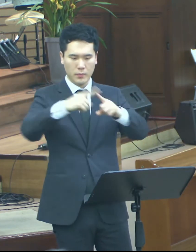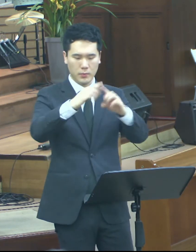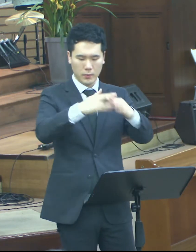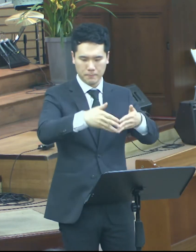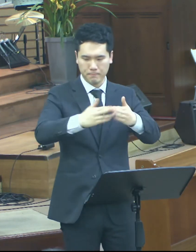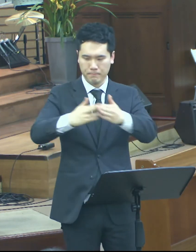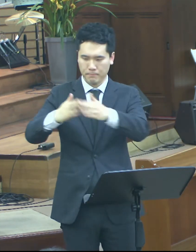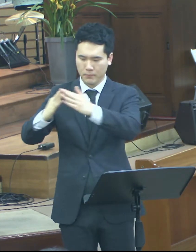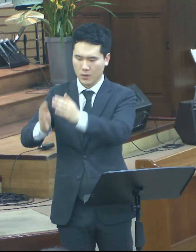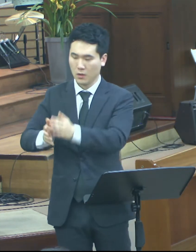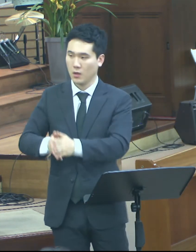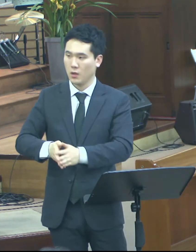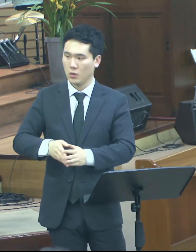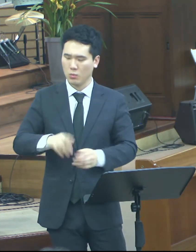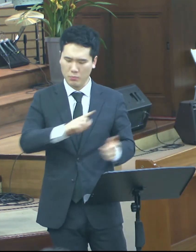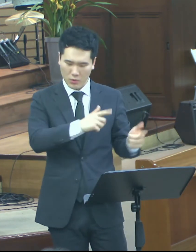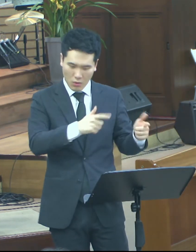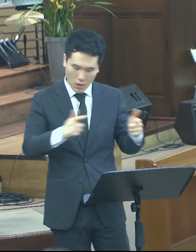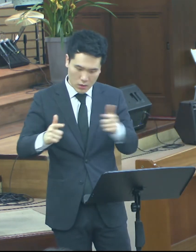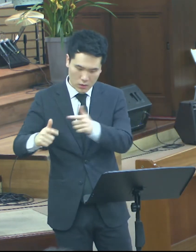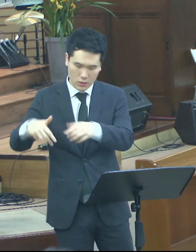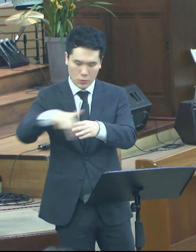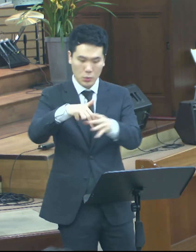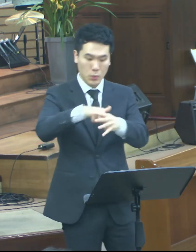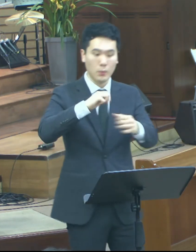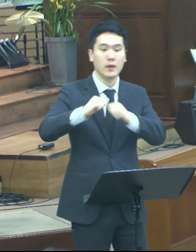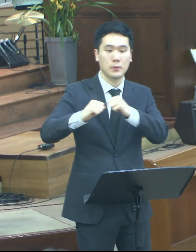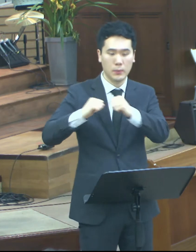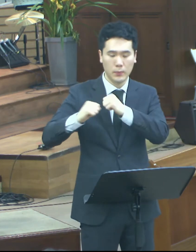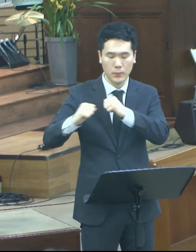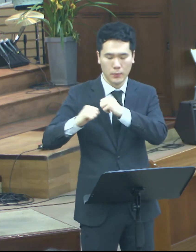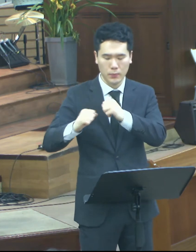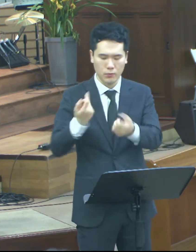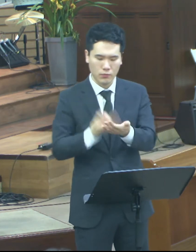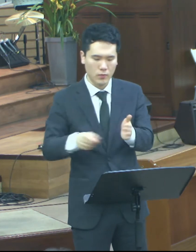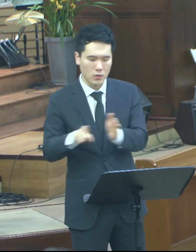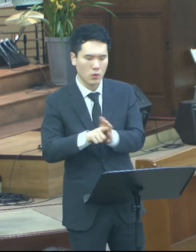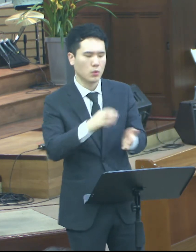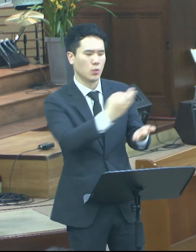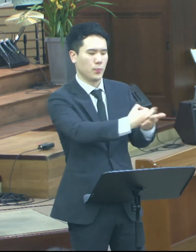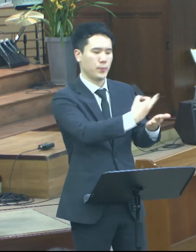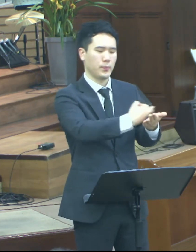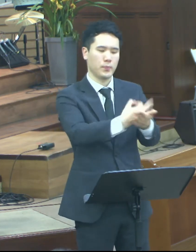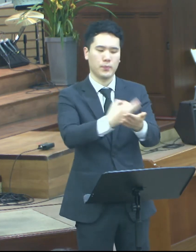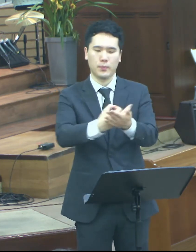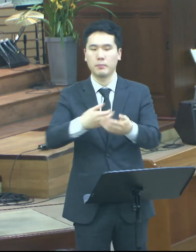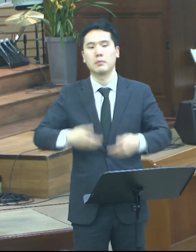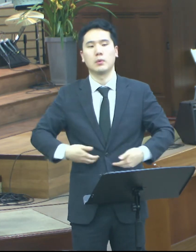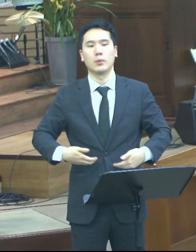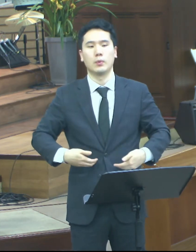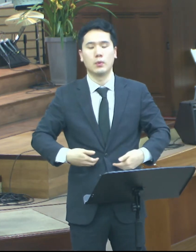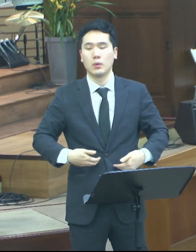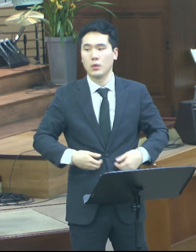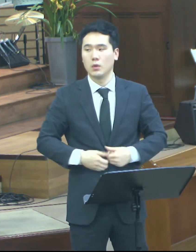활동을 유지하기 위해서 돈이 많이 필요했어요. 루터 당시 유럽 토지의 3분의 1이 교회